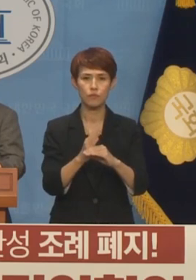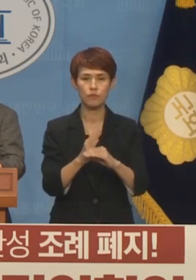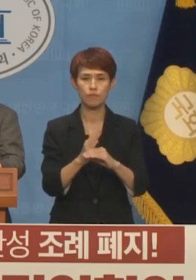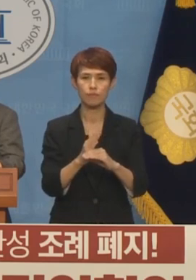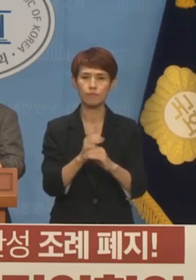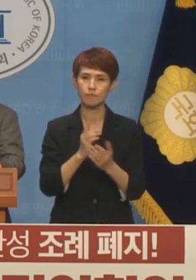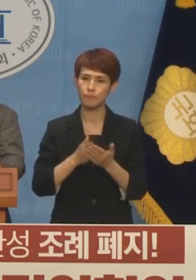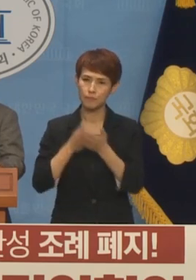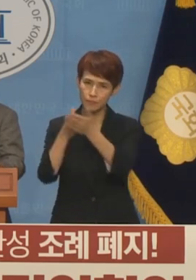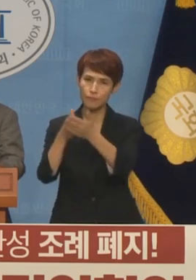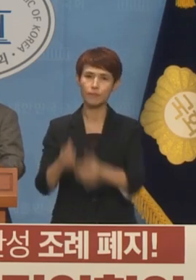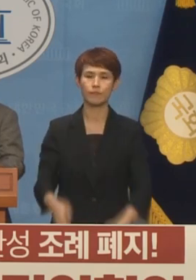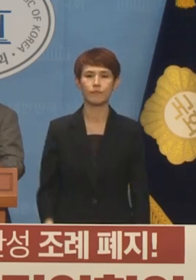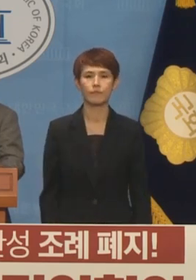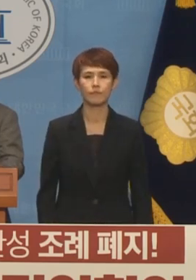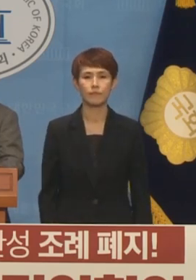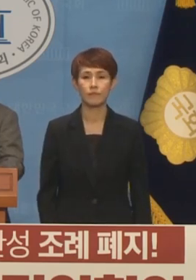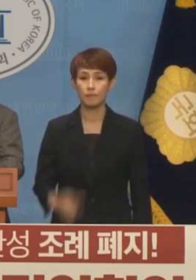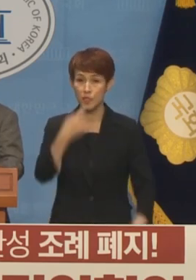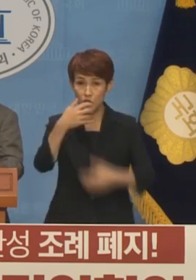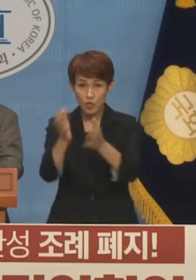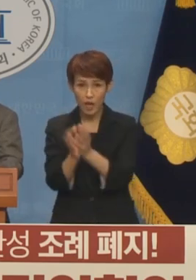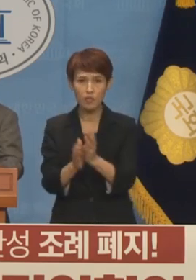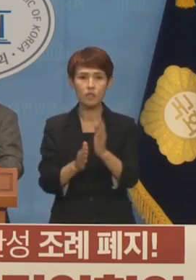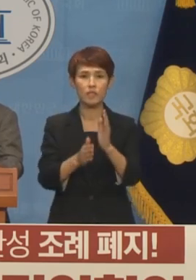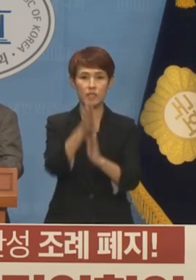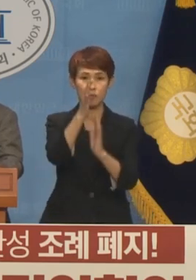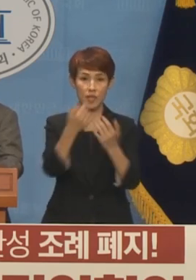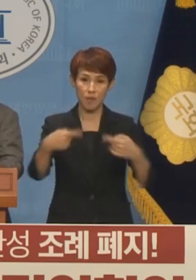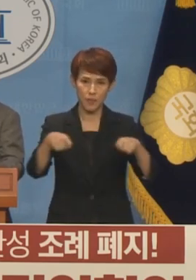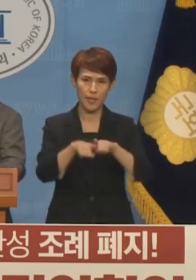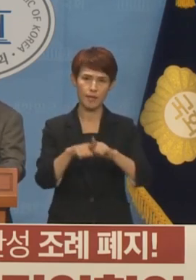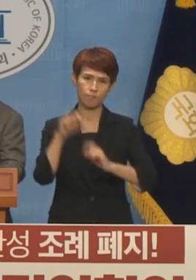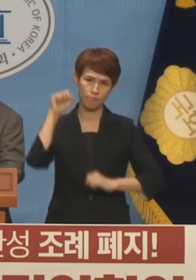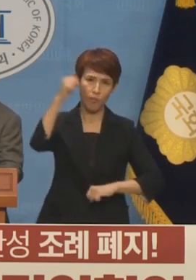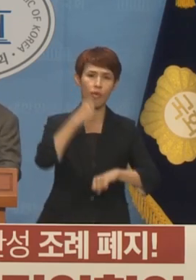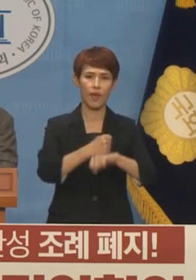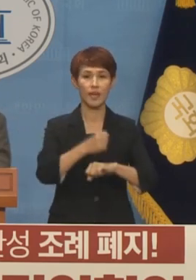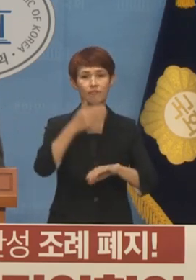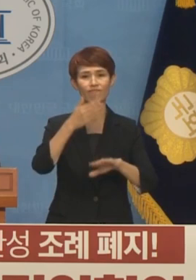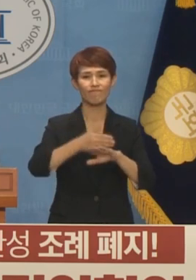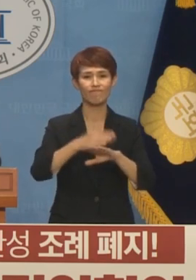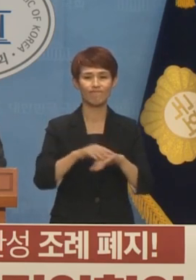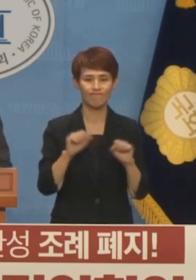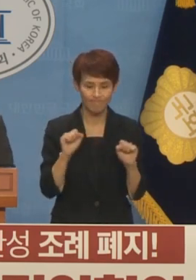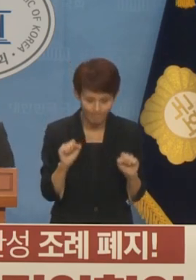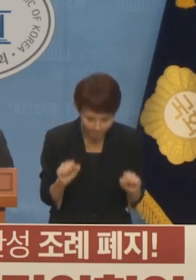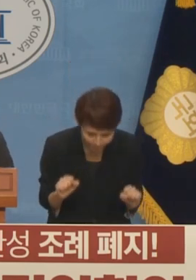강조해서 말씀드립니다. 더불어민주당 끝까지 시민들과 함께 싸우겠습니다. 네, 고맙습니다.